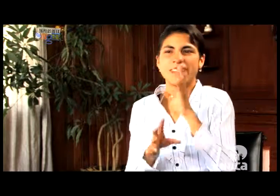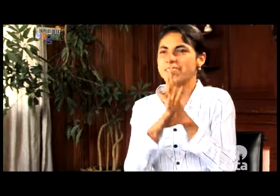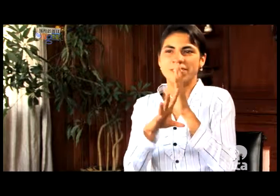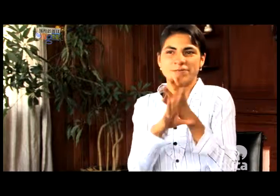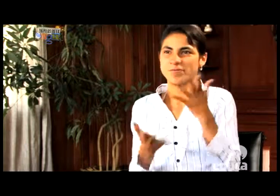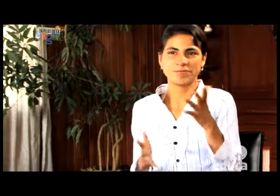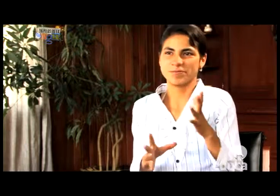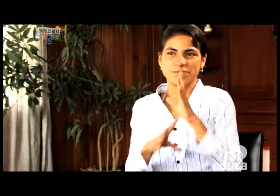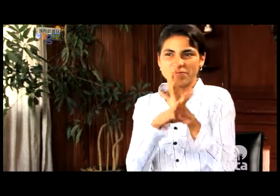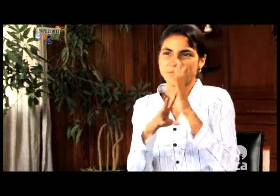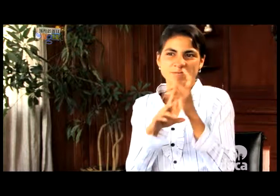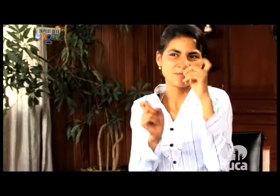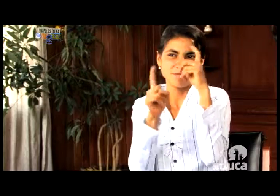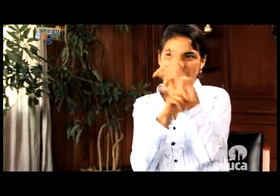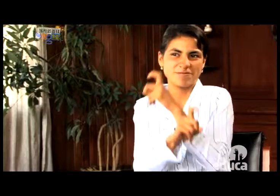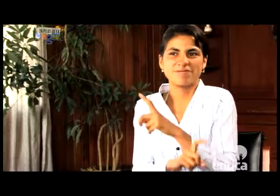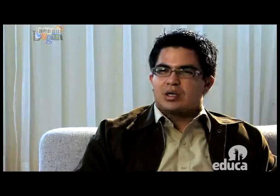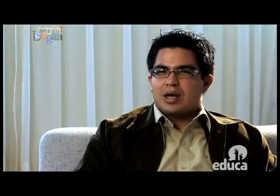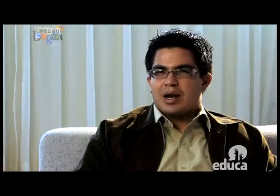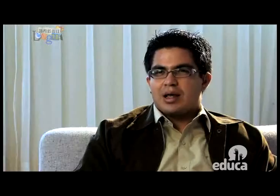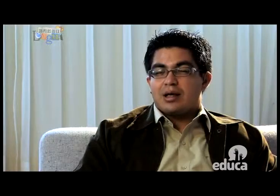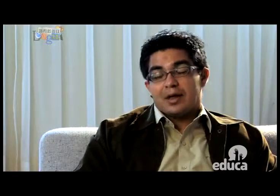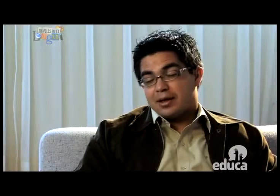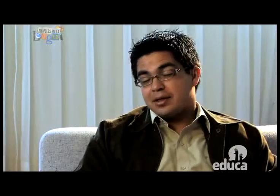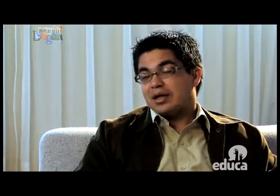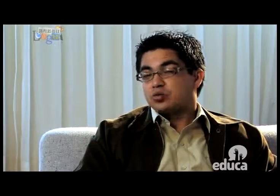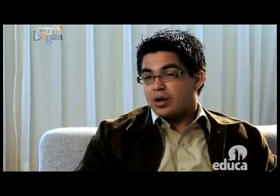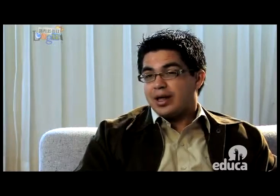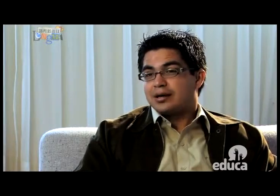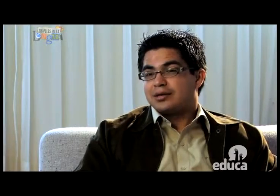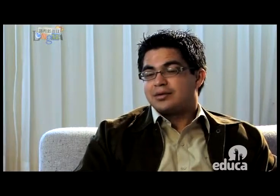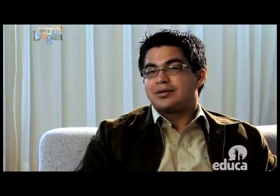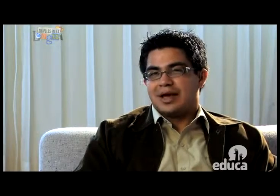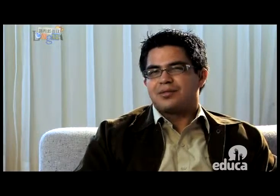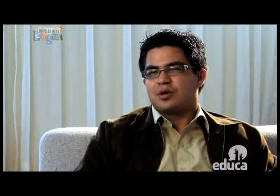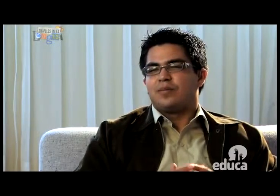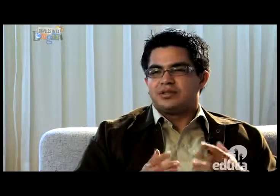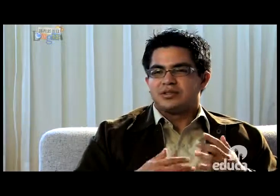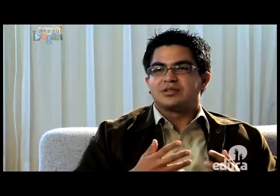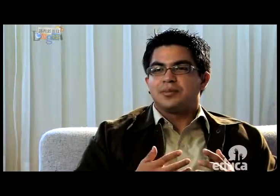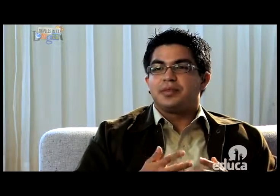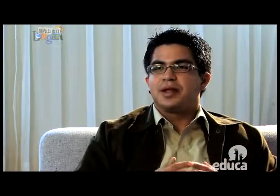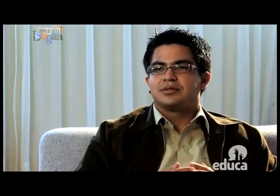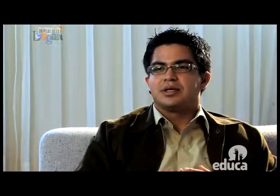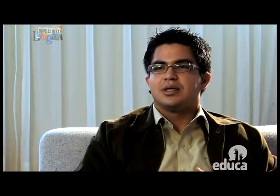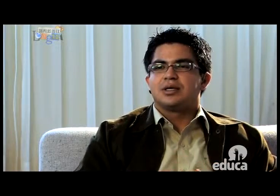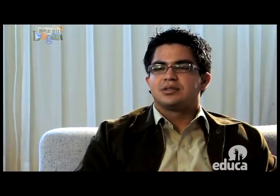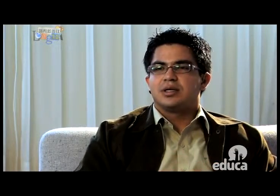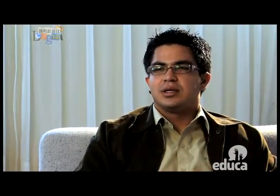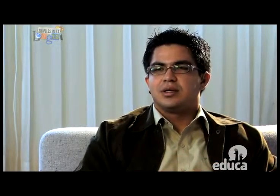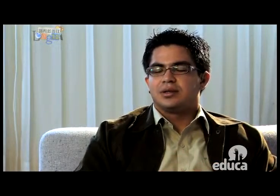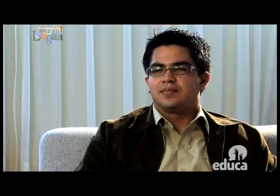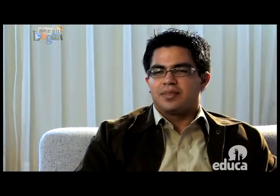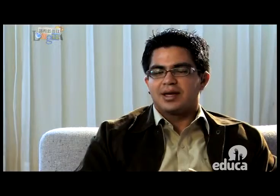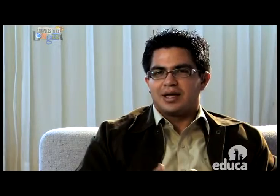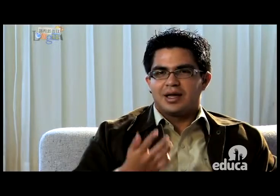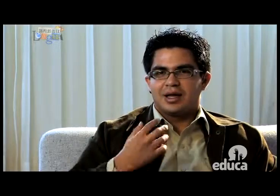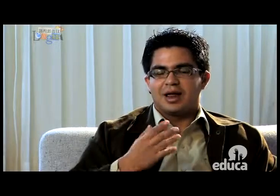me importa. En la edad de la escuela ya comencé a sentir de que era un